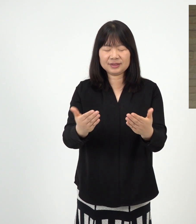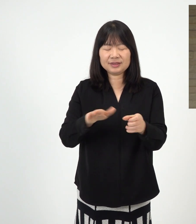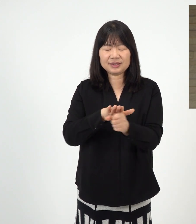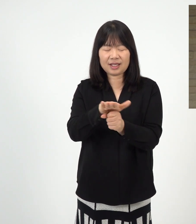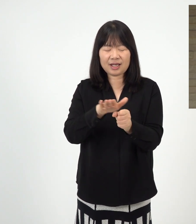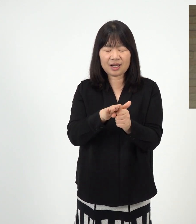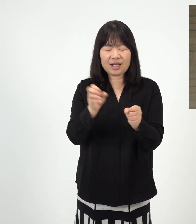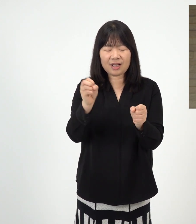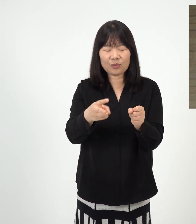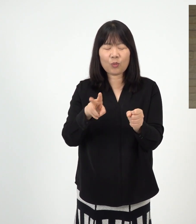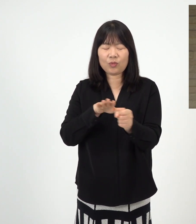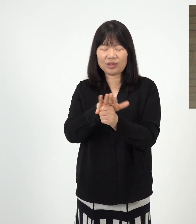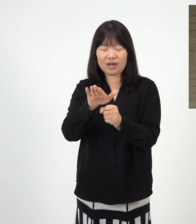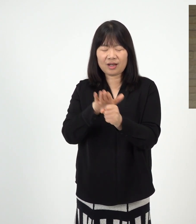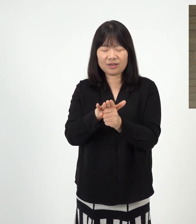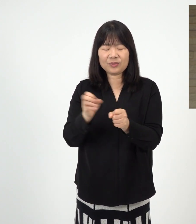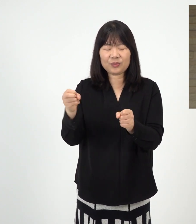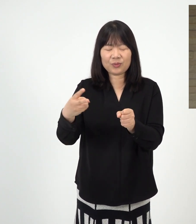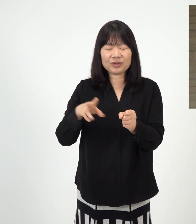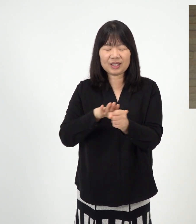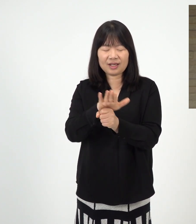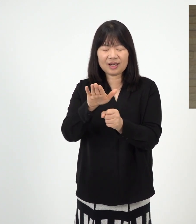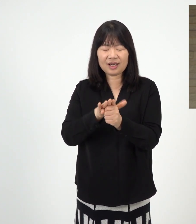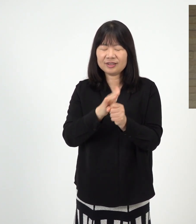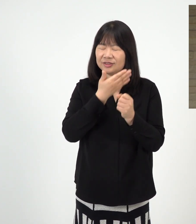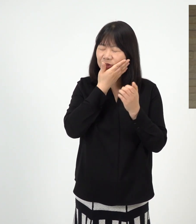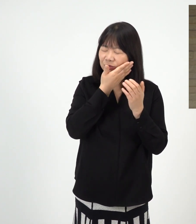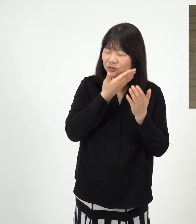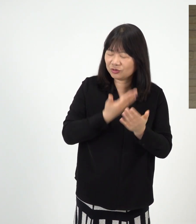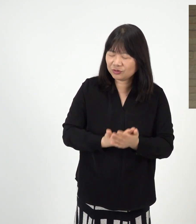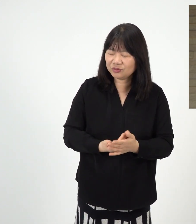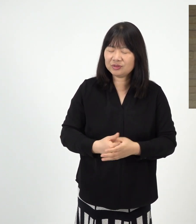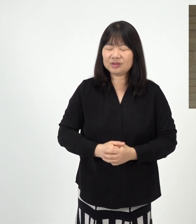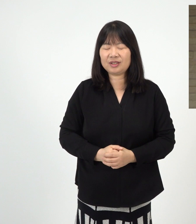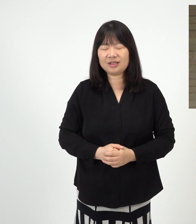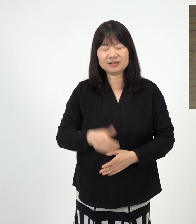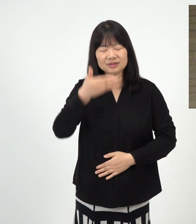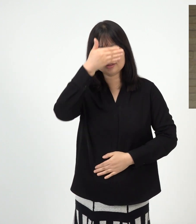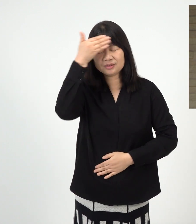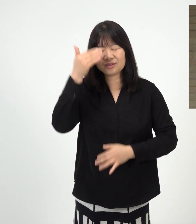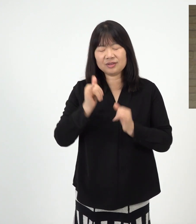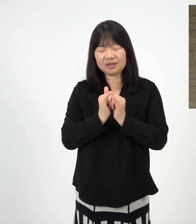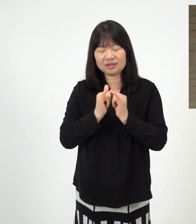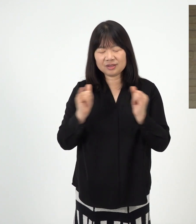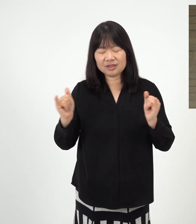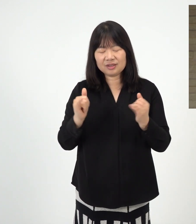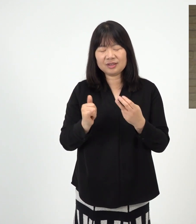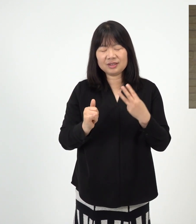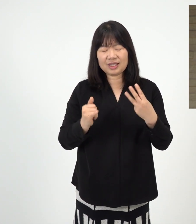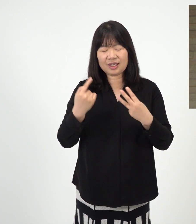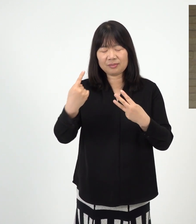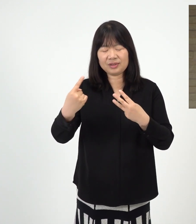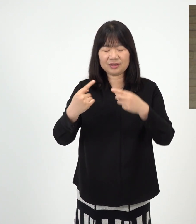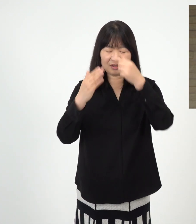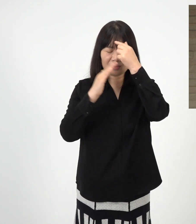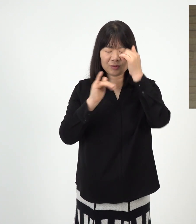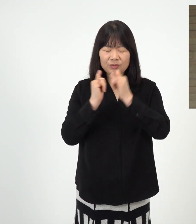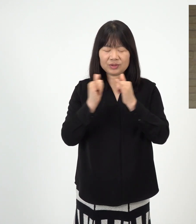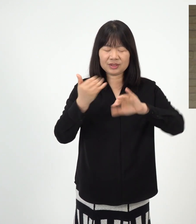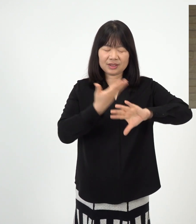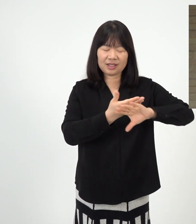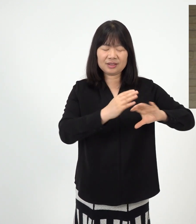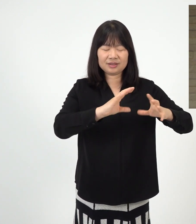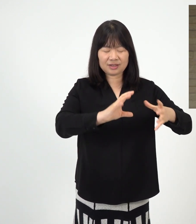사랑하고 사랑하고 사랑하는 귀한 청년들 3일의 성도들,